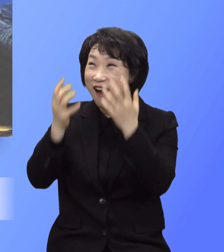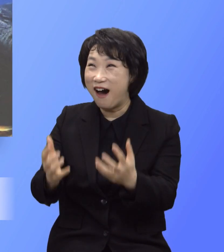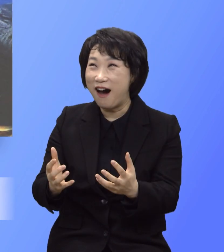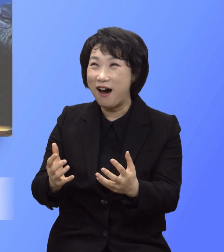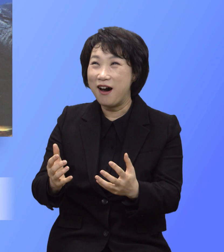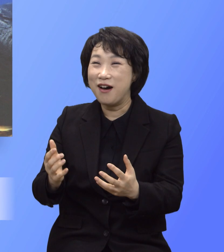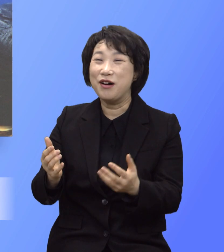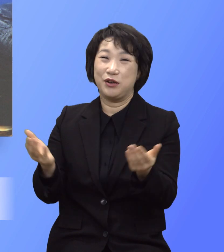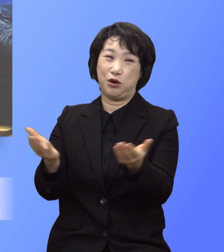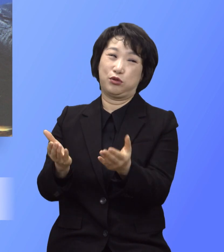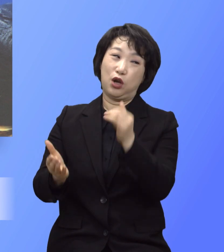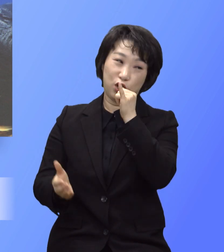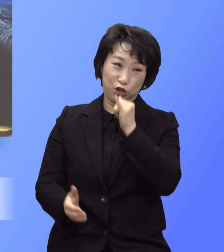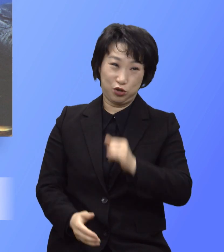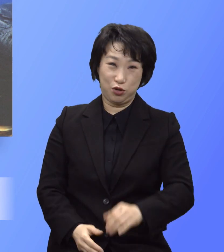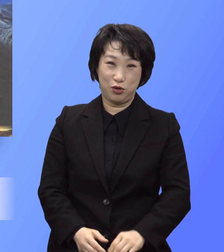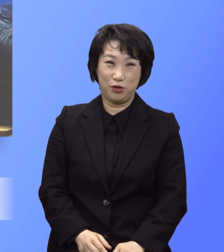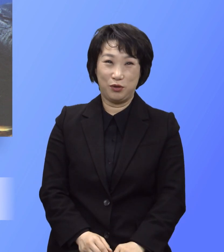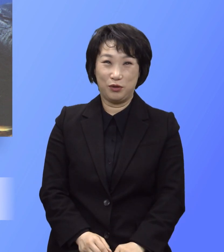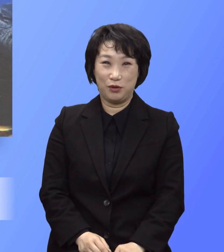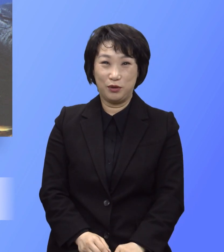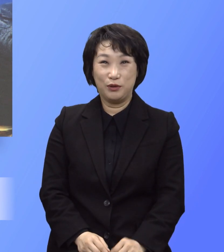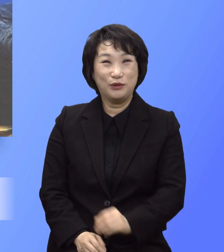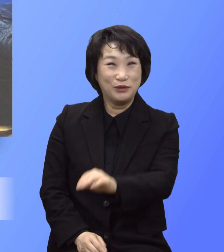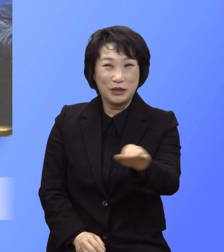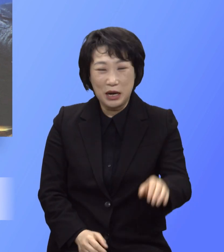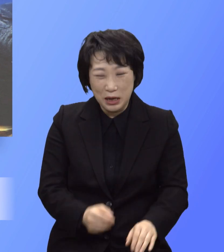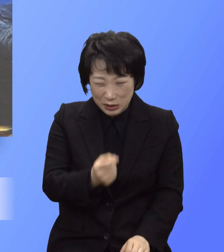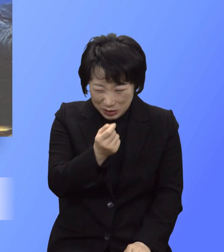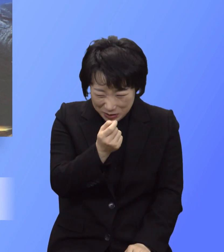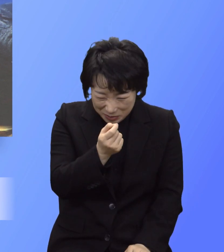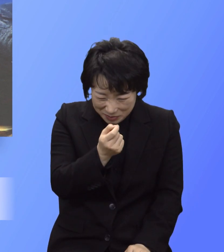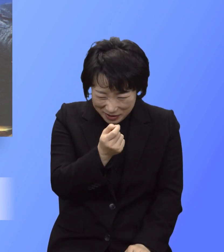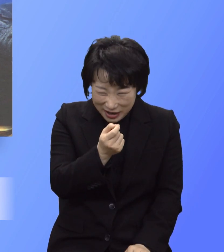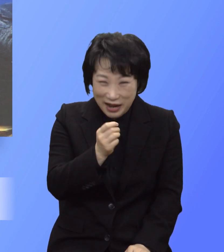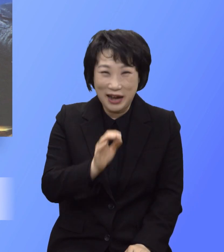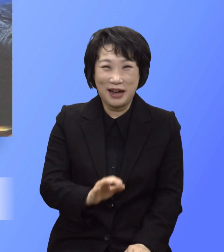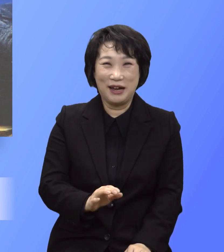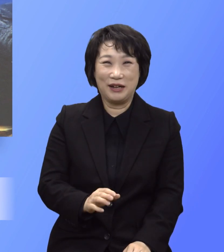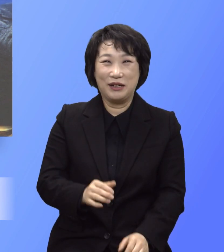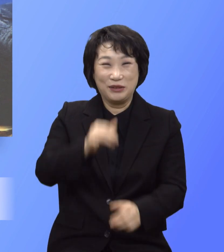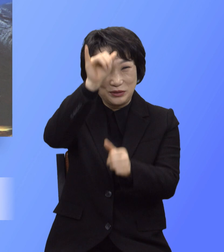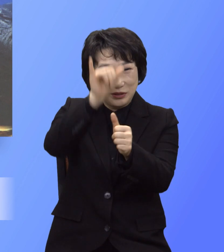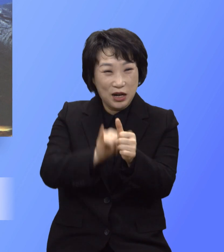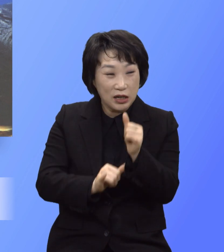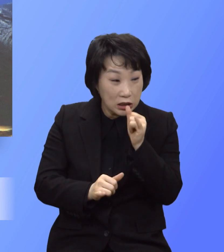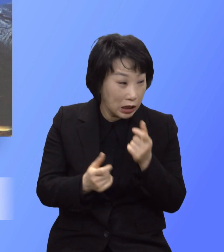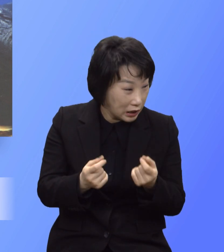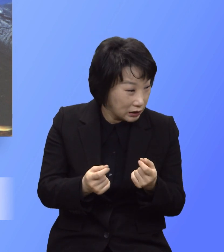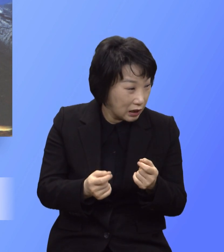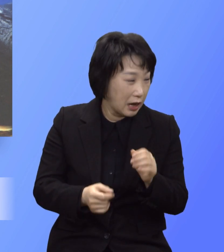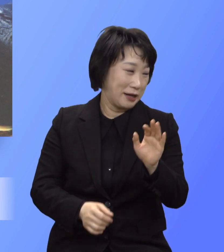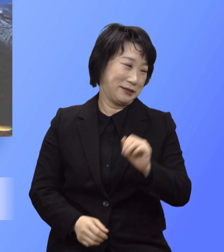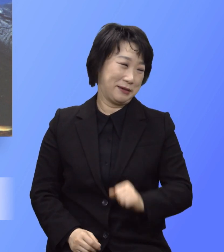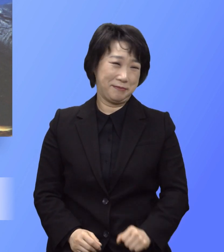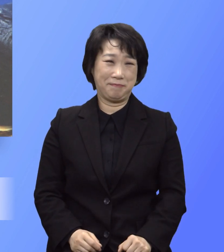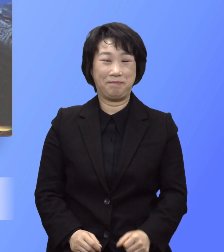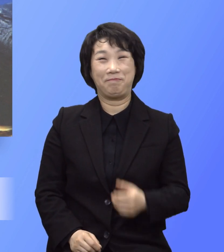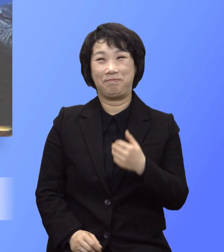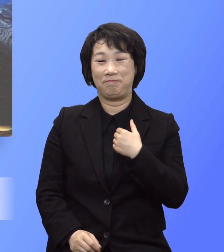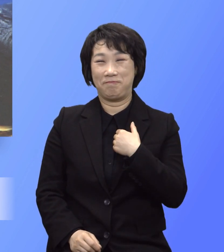어마어마한 역사가 있고 우리가 조금만 하는 것을 충성하는 것 같은데